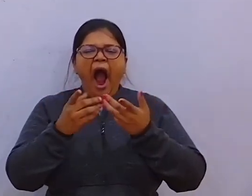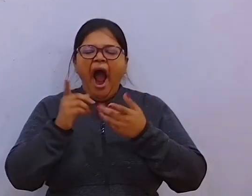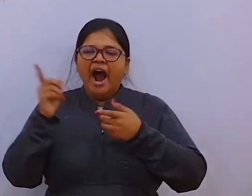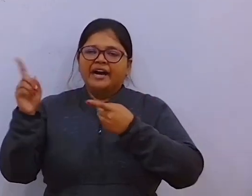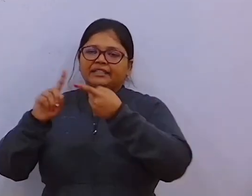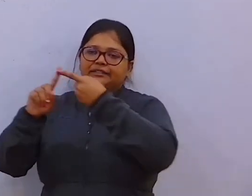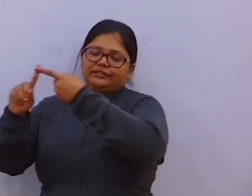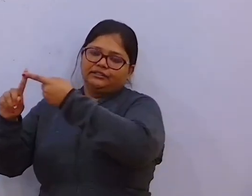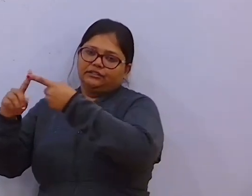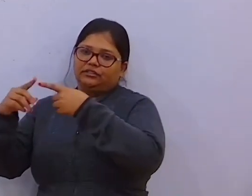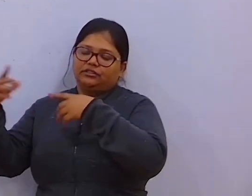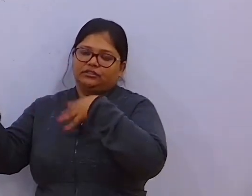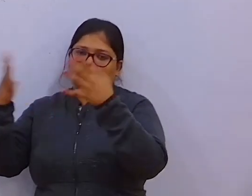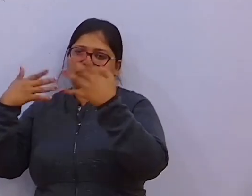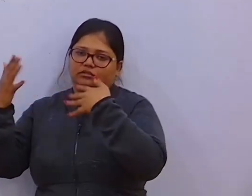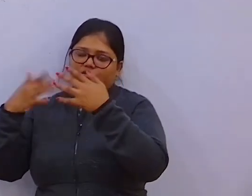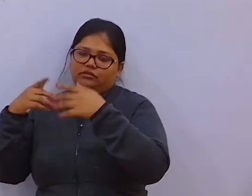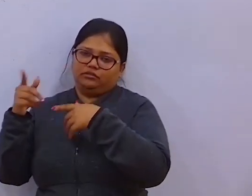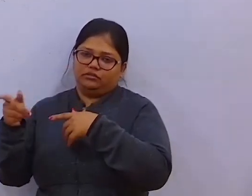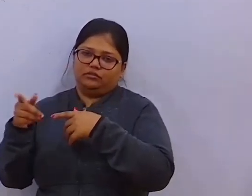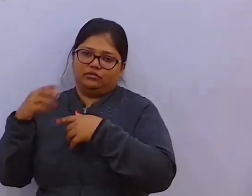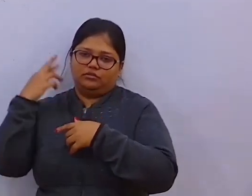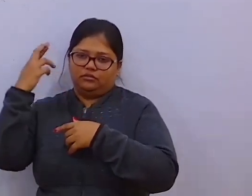आया क्या?